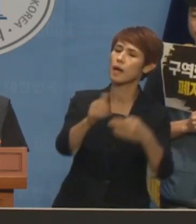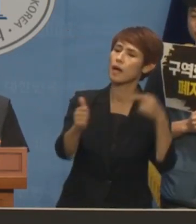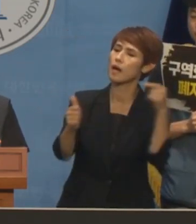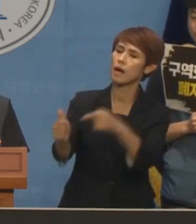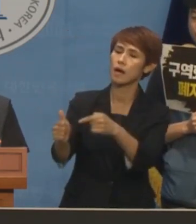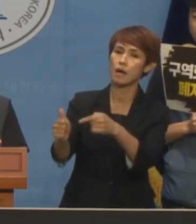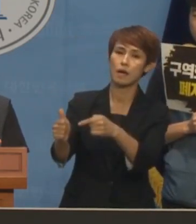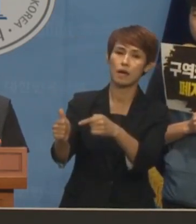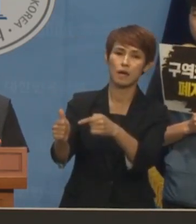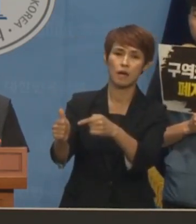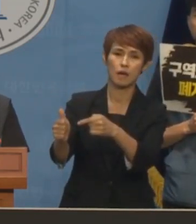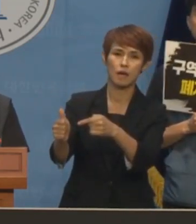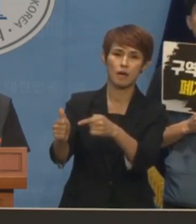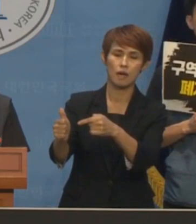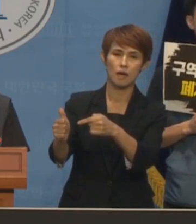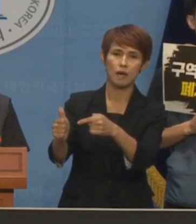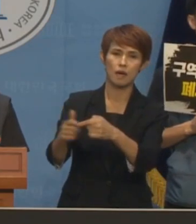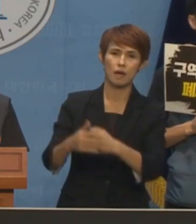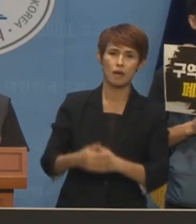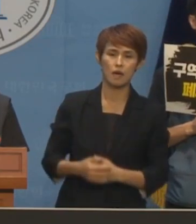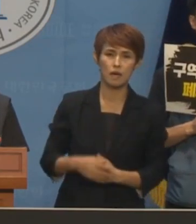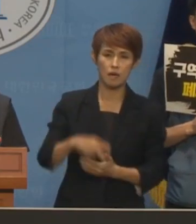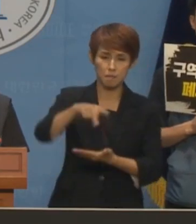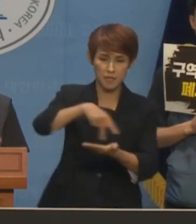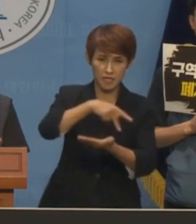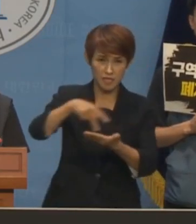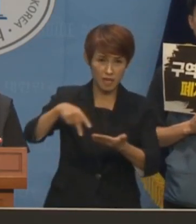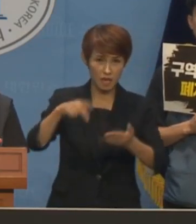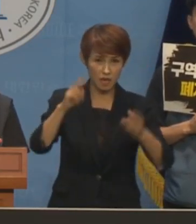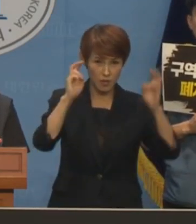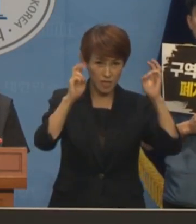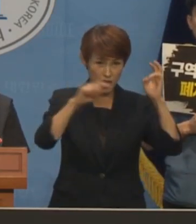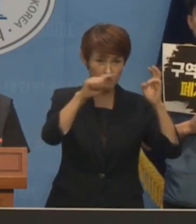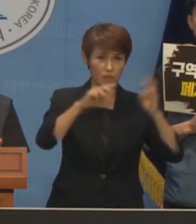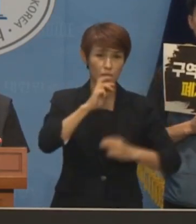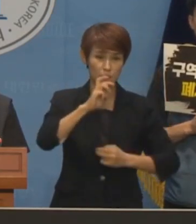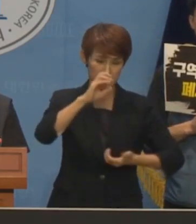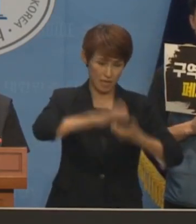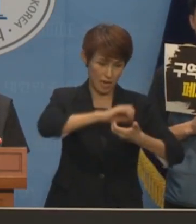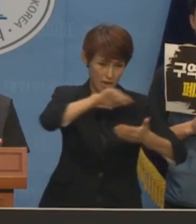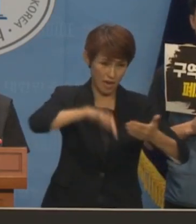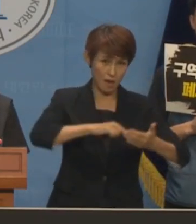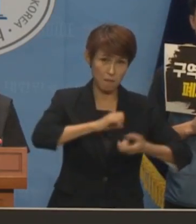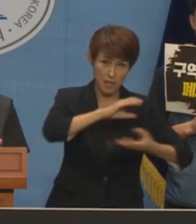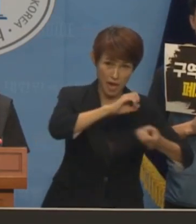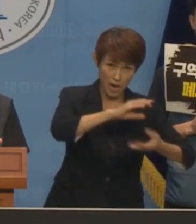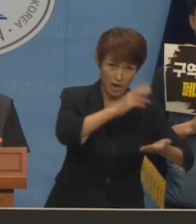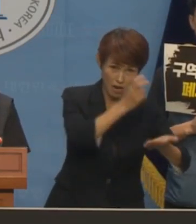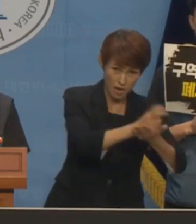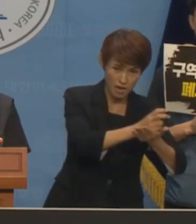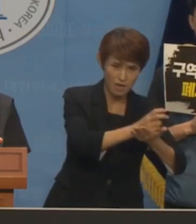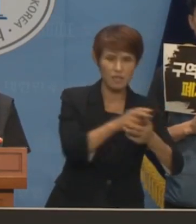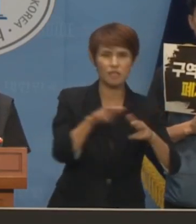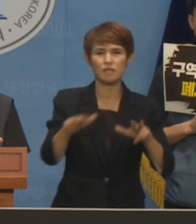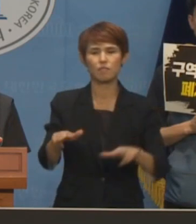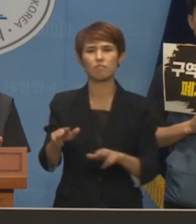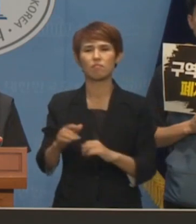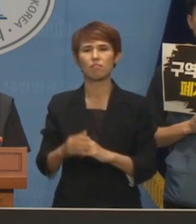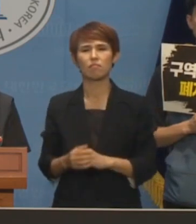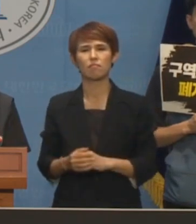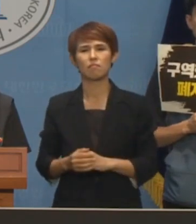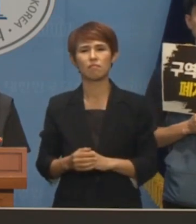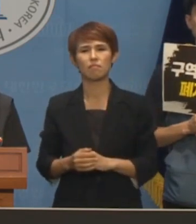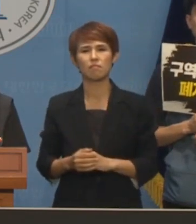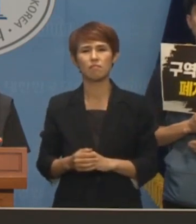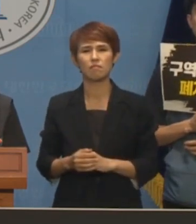안내합니다 피자 업계에서 사라졌던이 30분 배달제 이제 로켓 배송으로